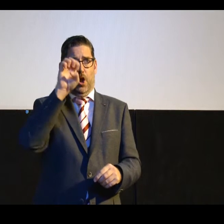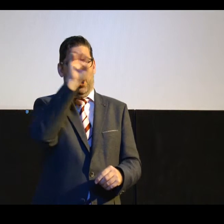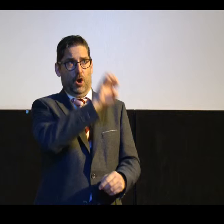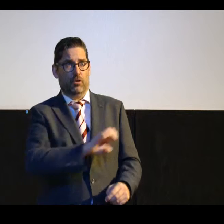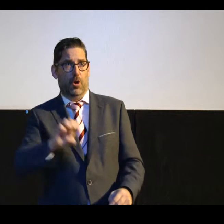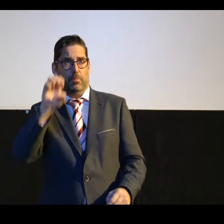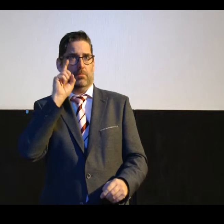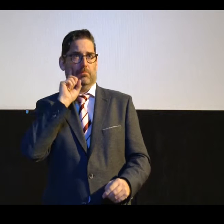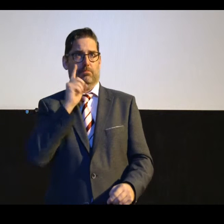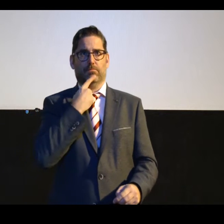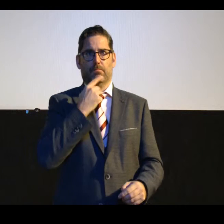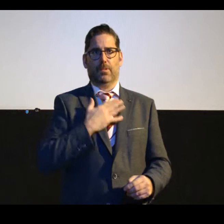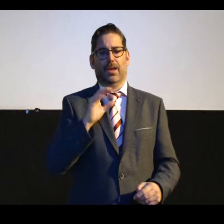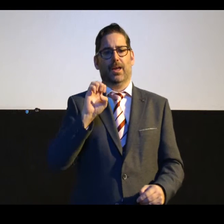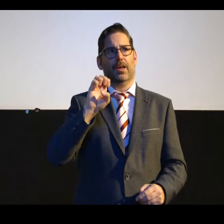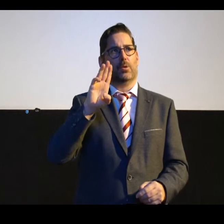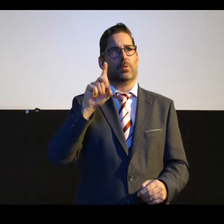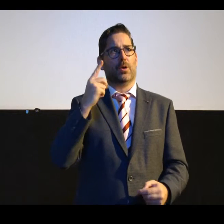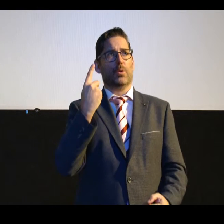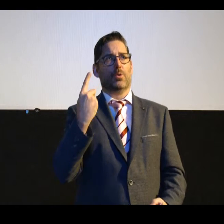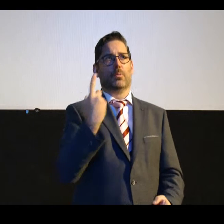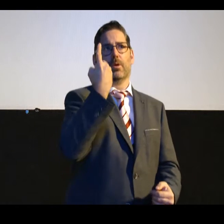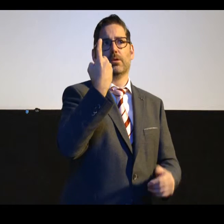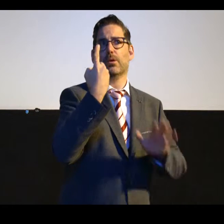a su vez la financiación de la Comisión.